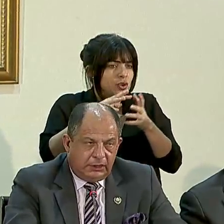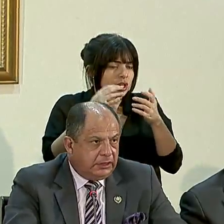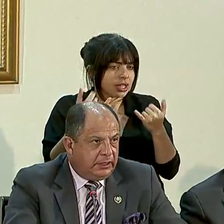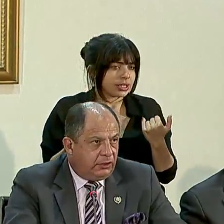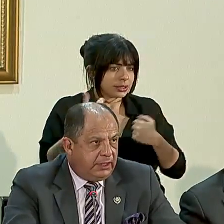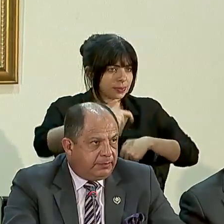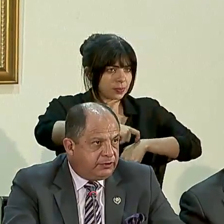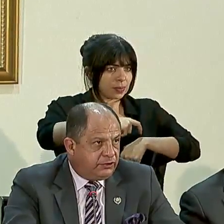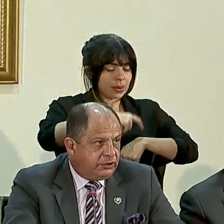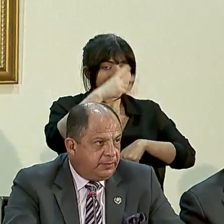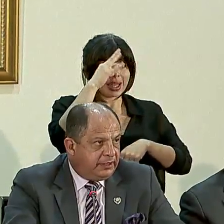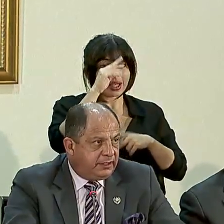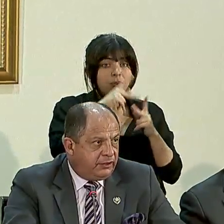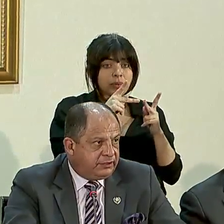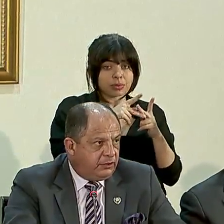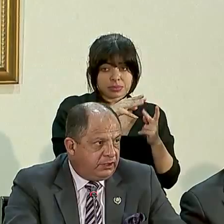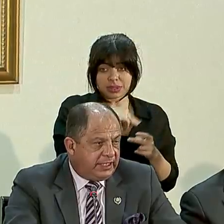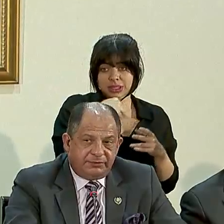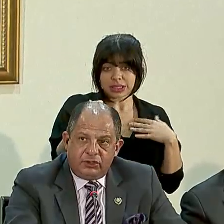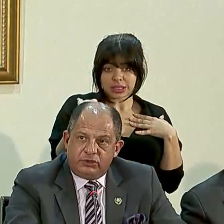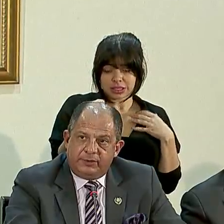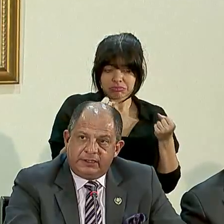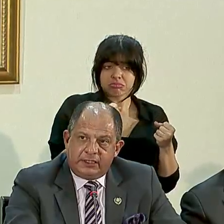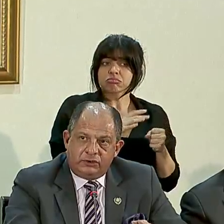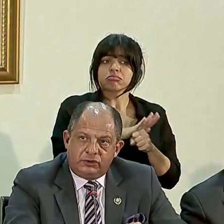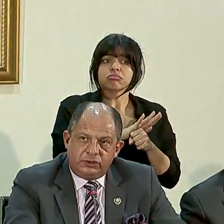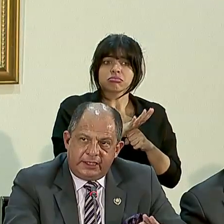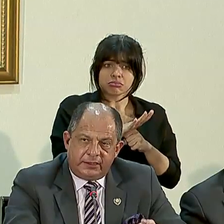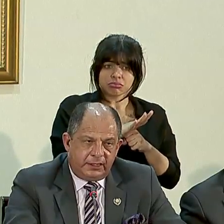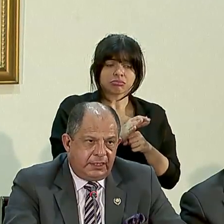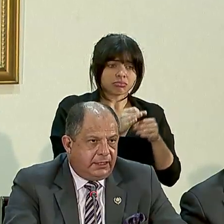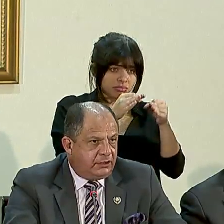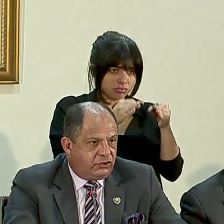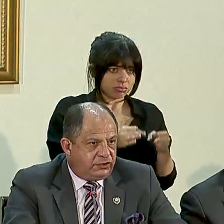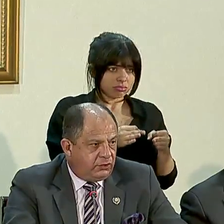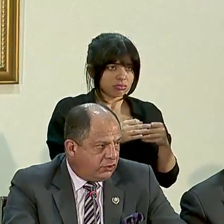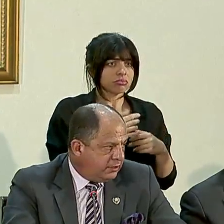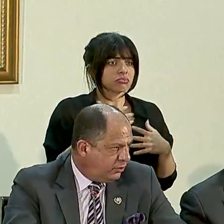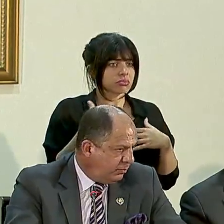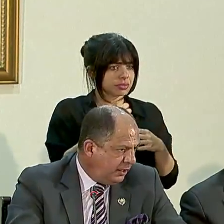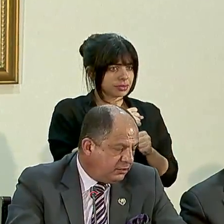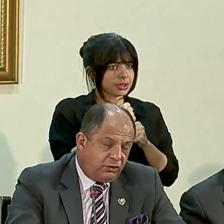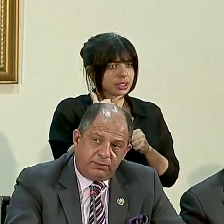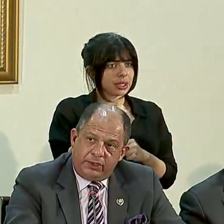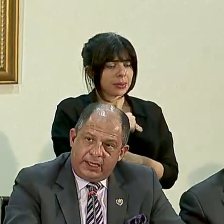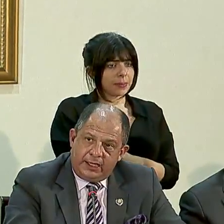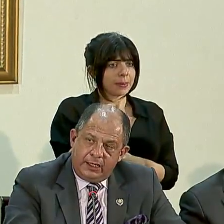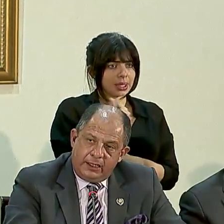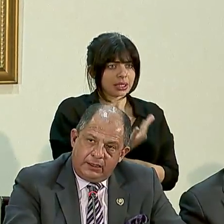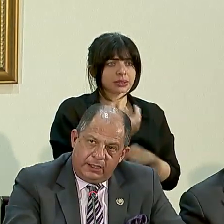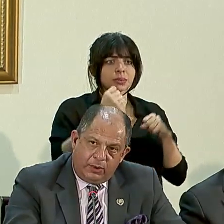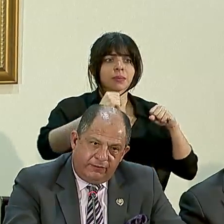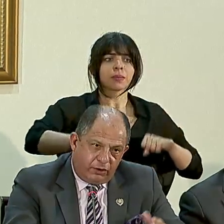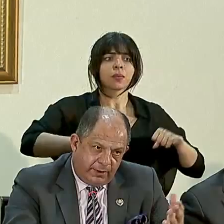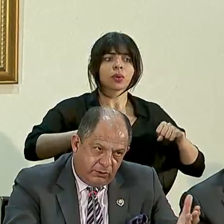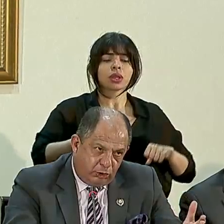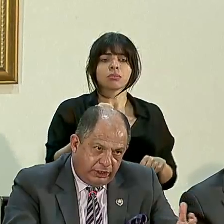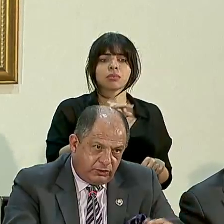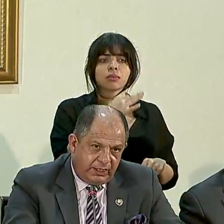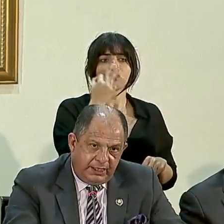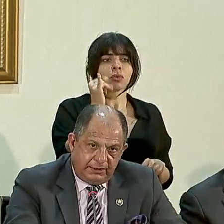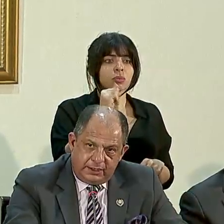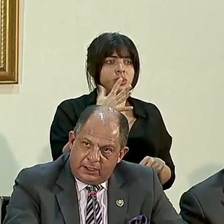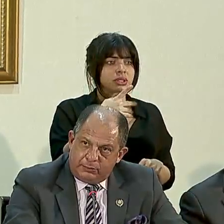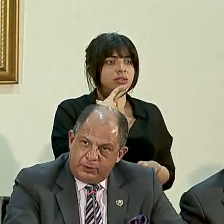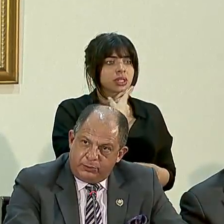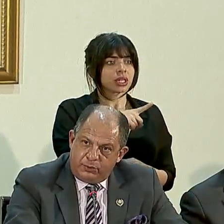momento, creo que la posición del Ministerio de Salud es absolutamente contundente y estoy seguro que el señor ministro podrá, de igual forma como lo ha